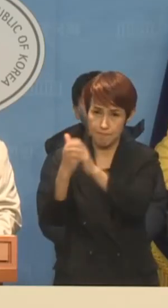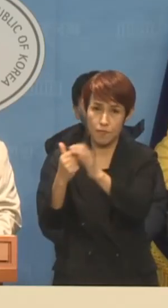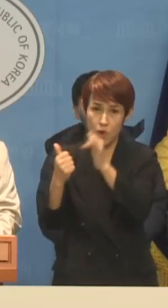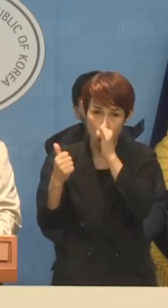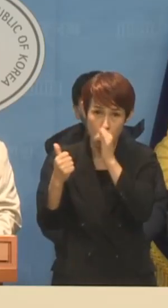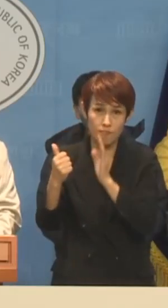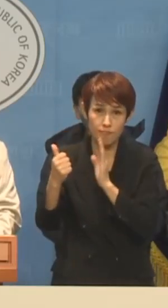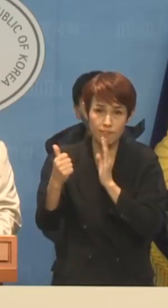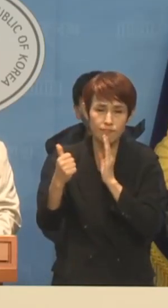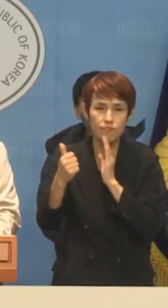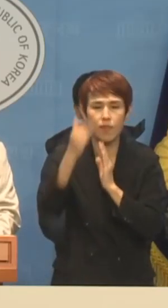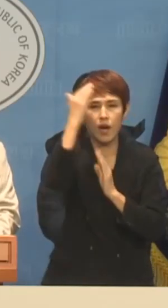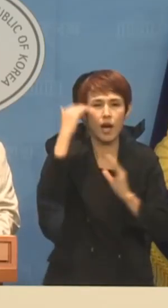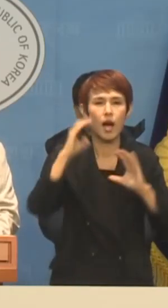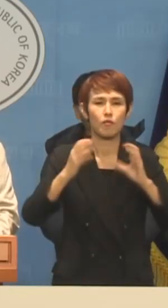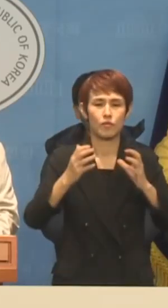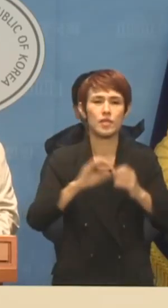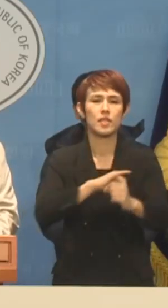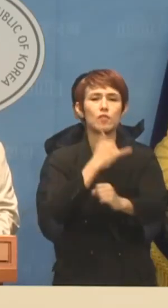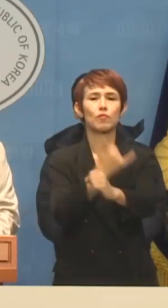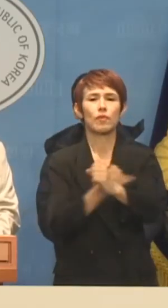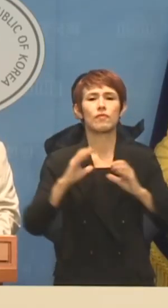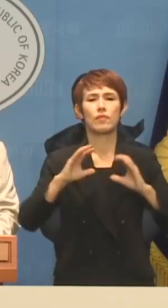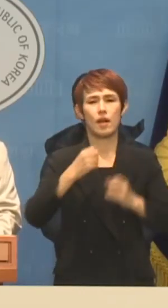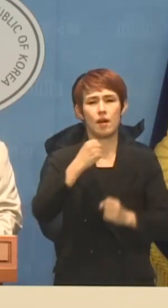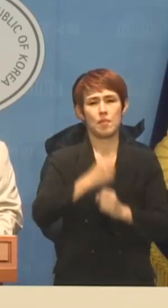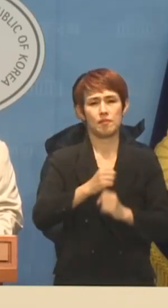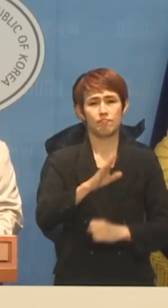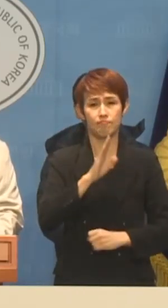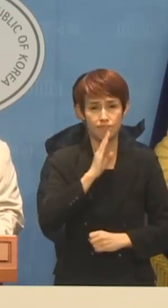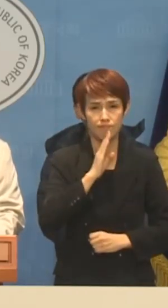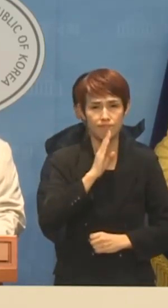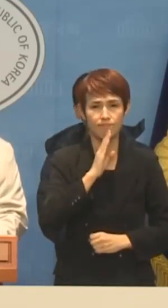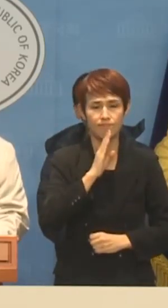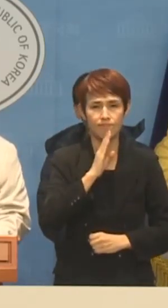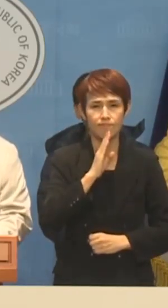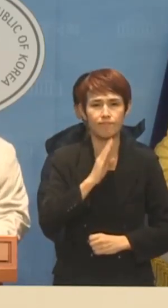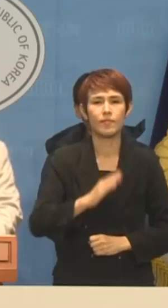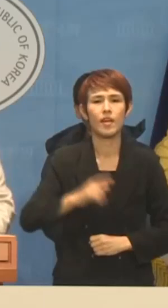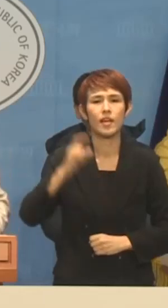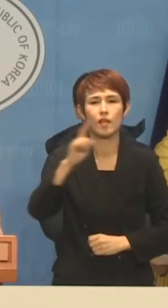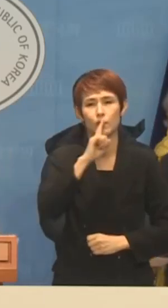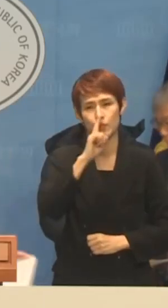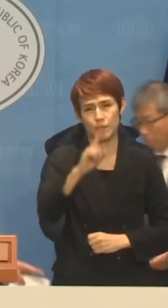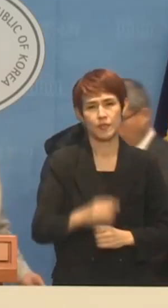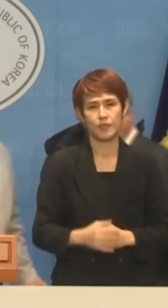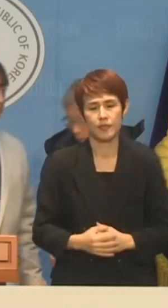것이야말로 대한민국이 인권국가로 거듭나는 길임을 다시 한번 강조합니다.